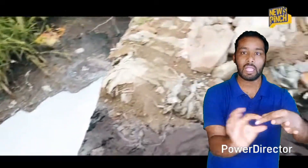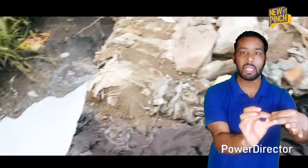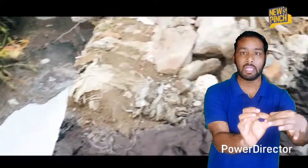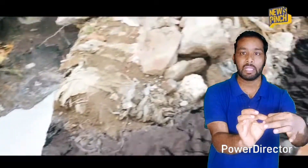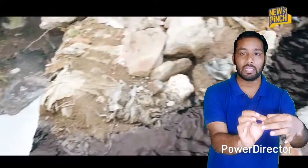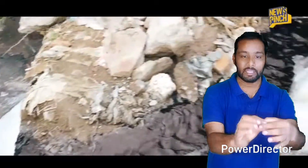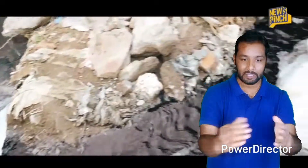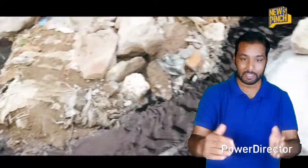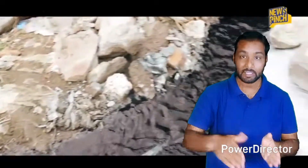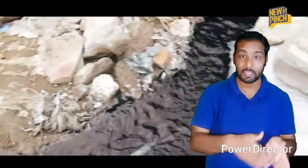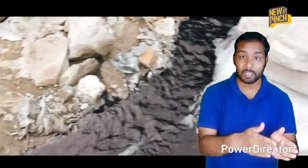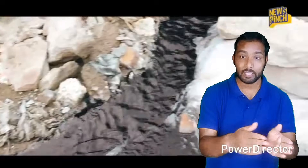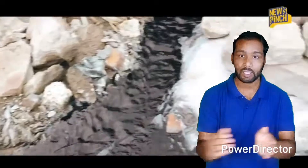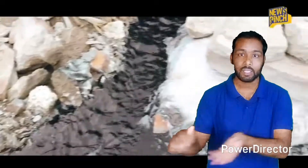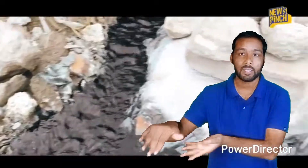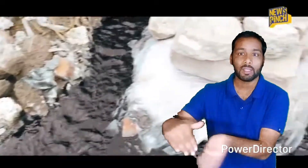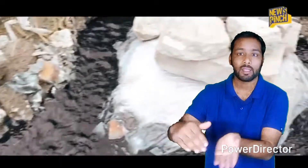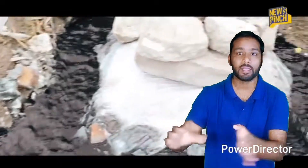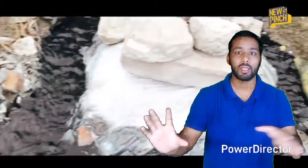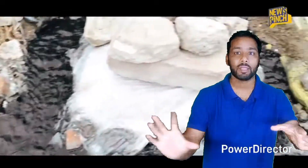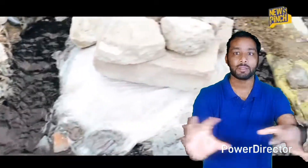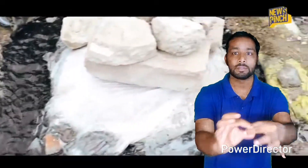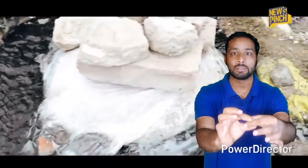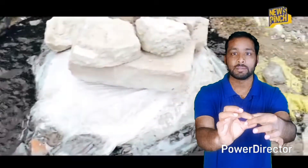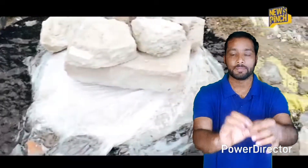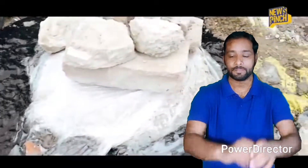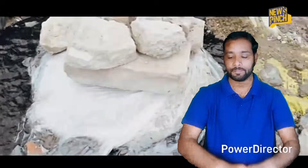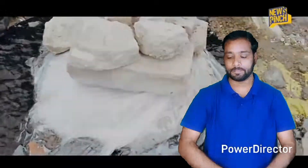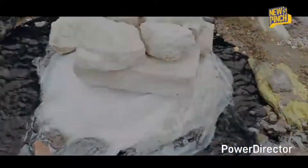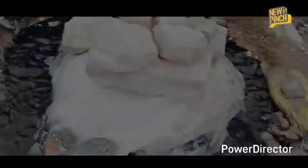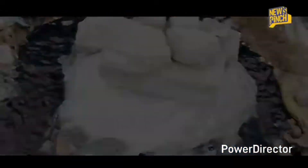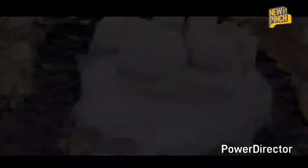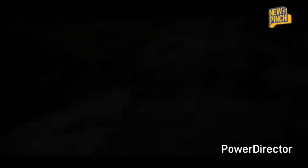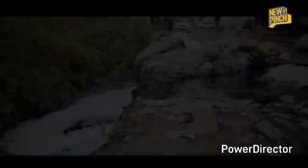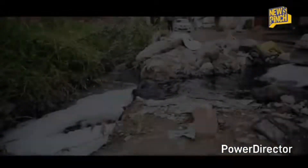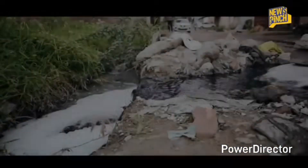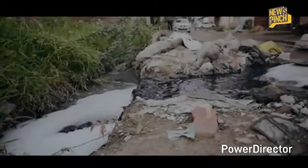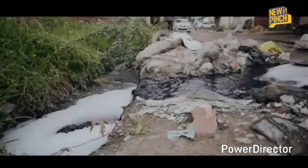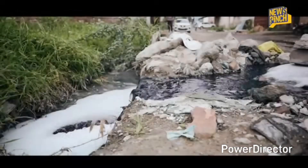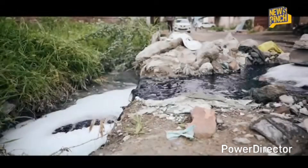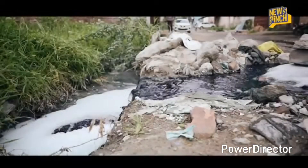आगे चल करके नदी के जो पार्ट है उसमें जा करके मिलता है।